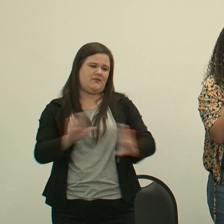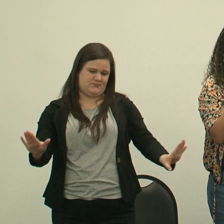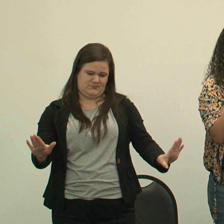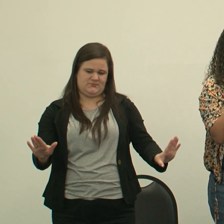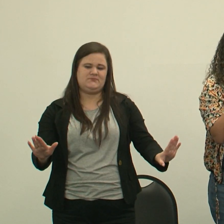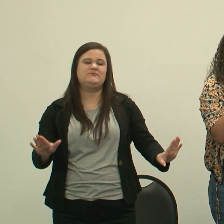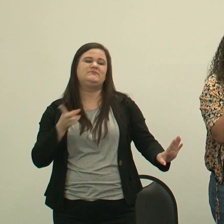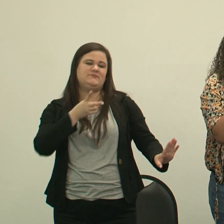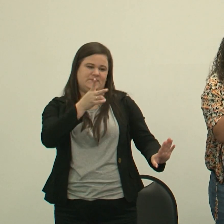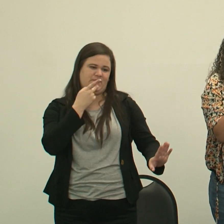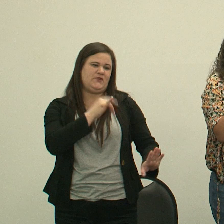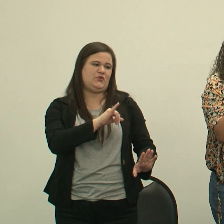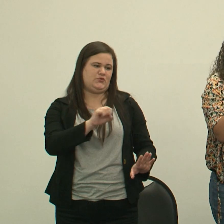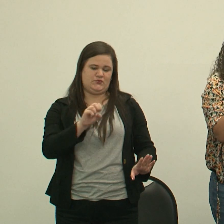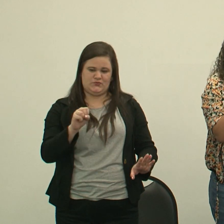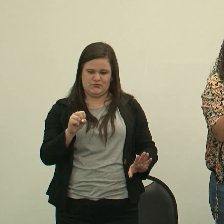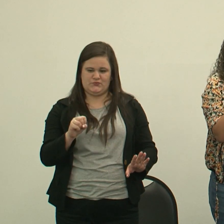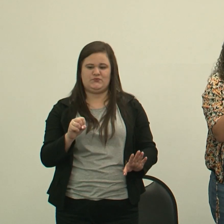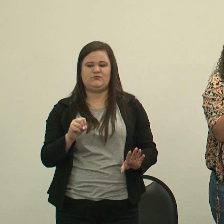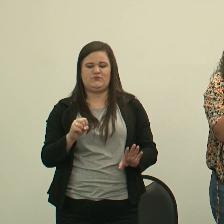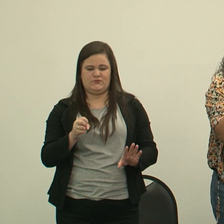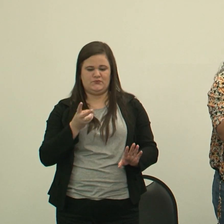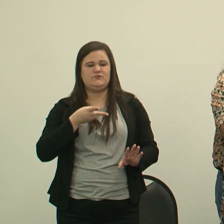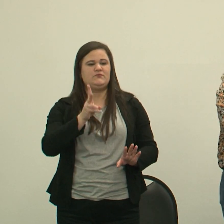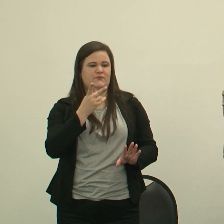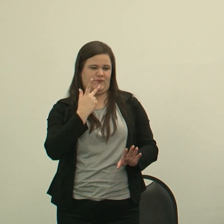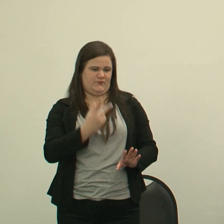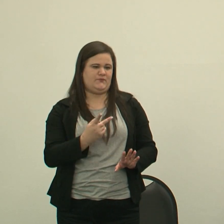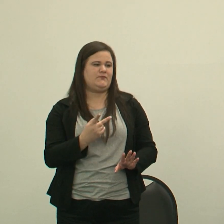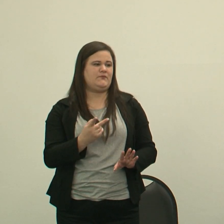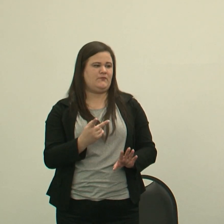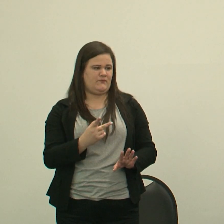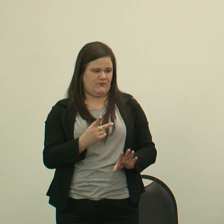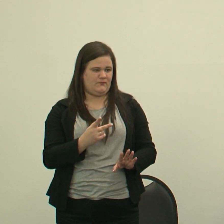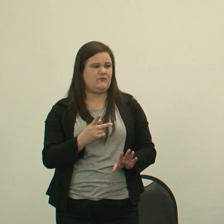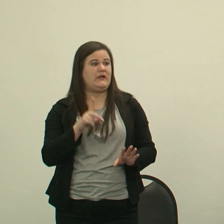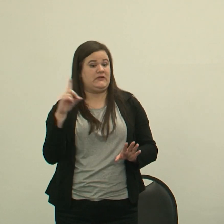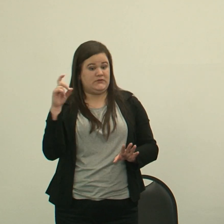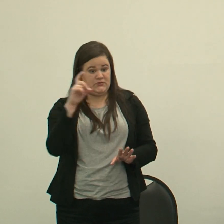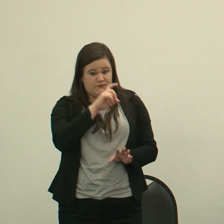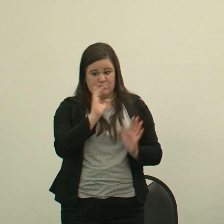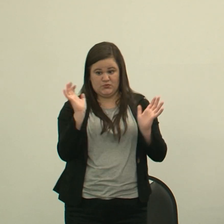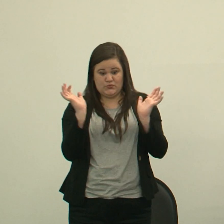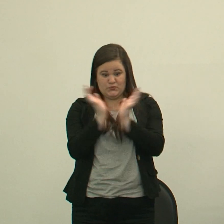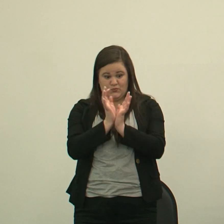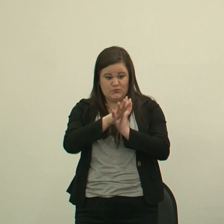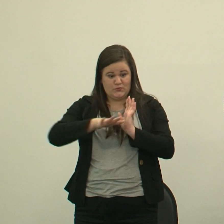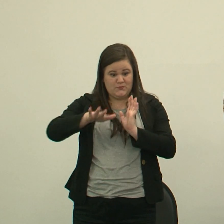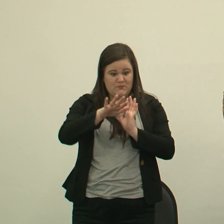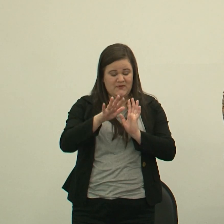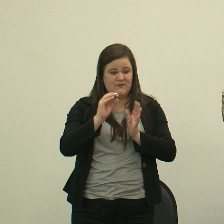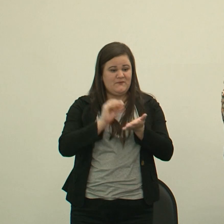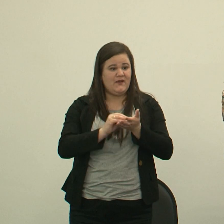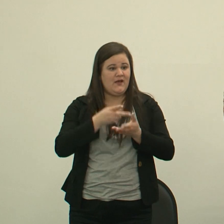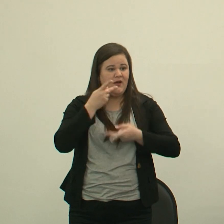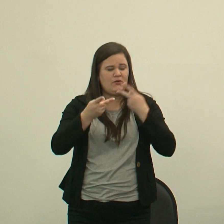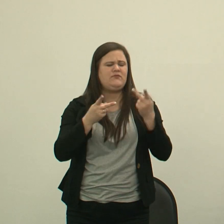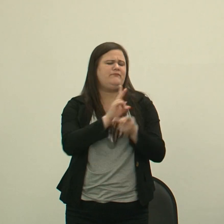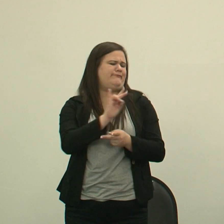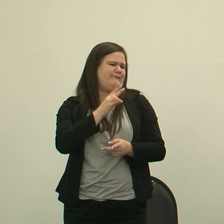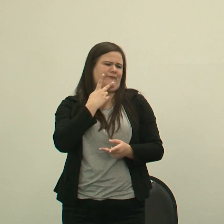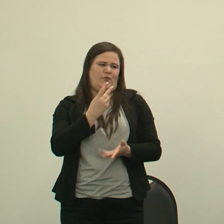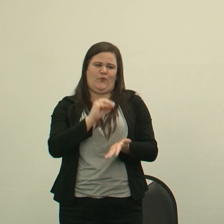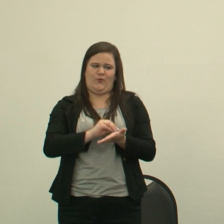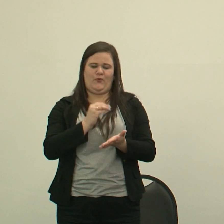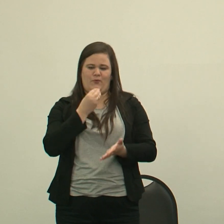comentado isso. Isso é os alunos comentam. É difícil ter uma turma em que eles não comentariam alguma coisa assim. E aí a gente